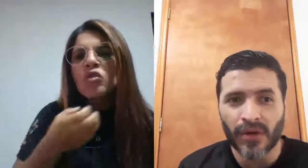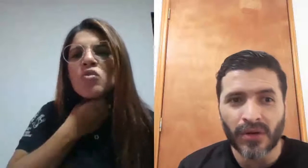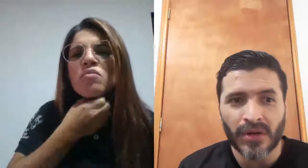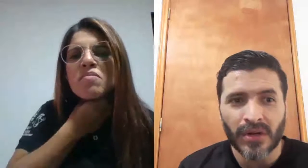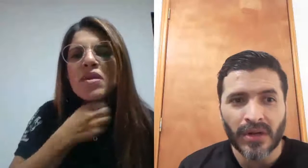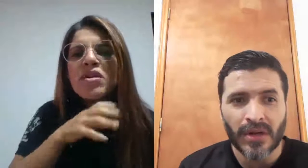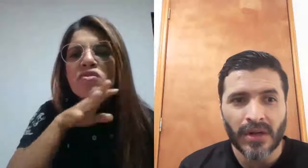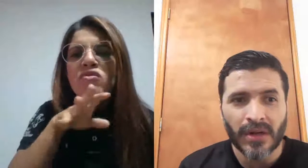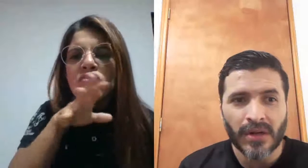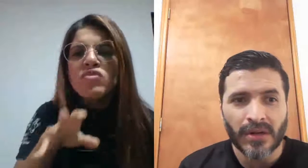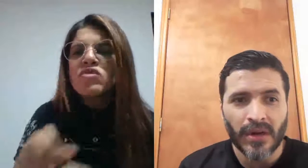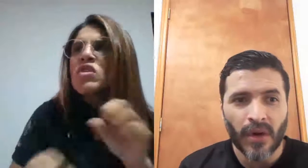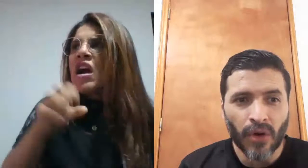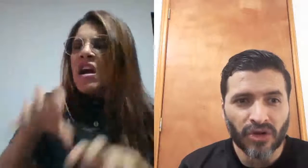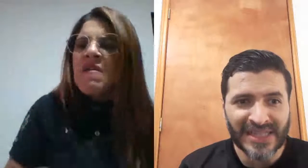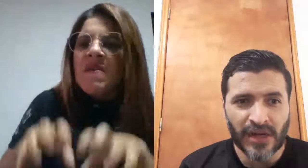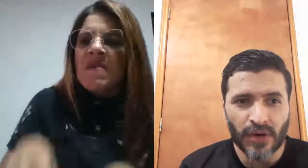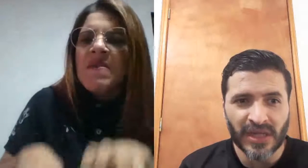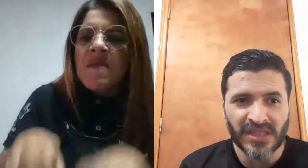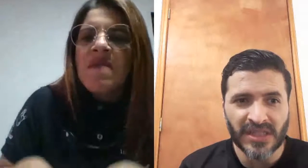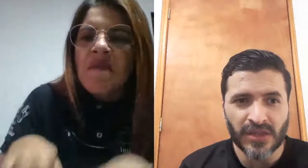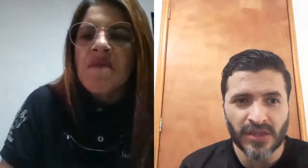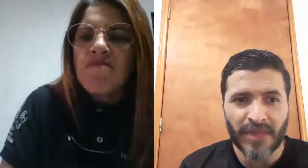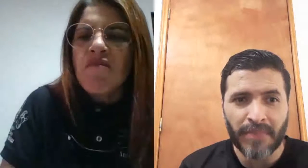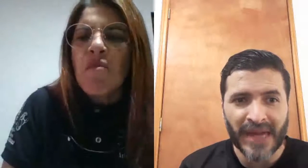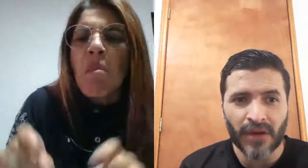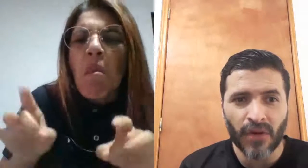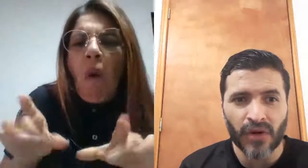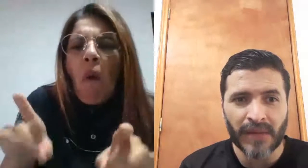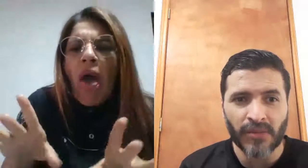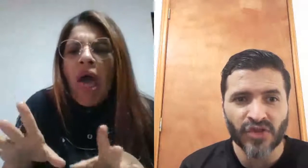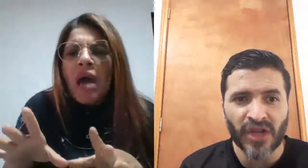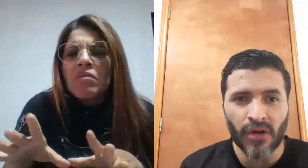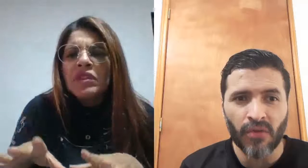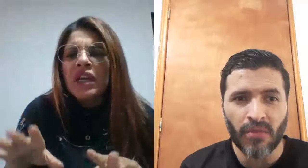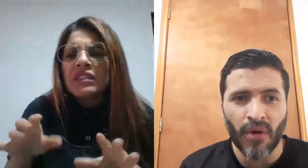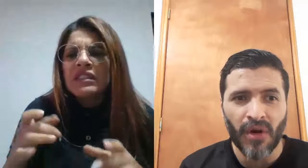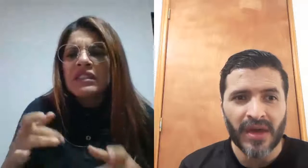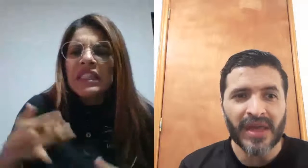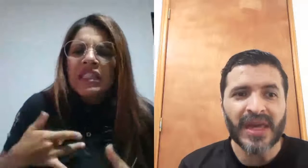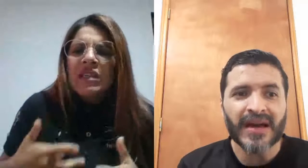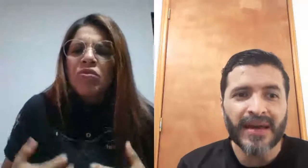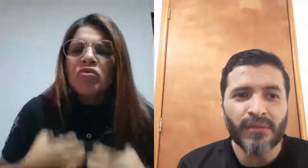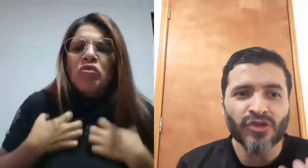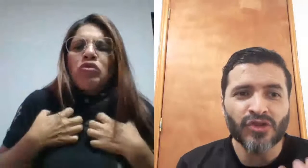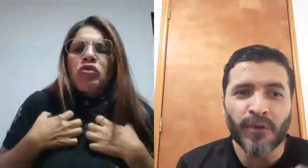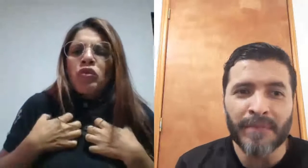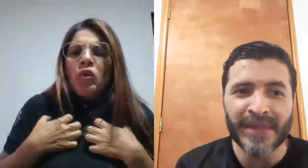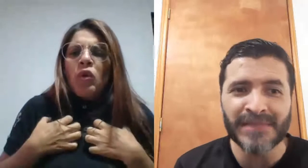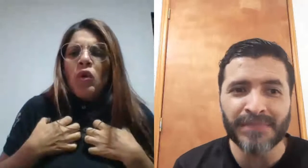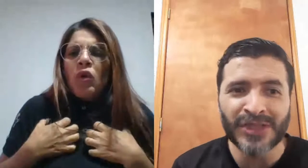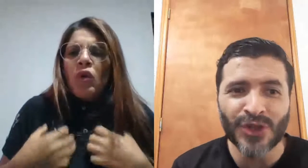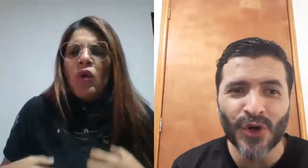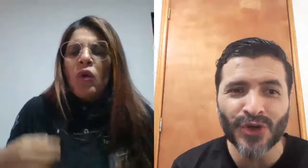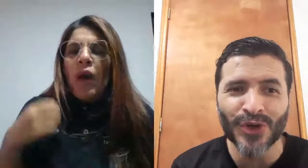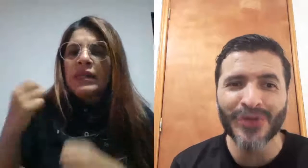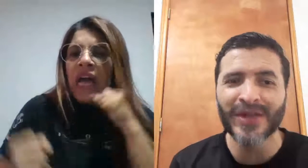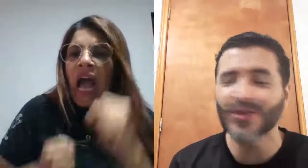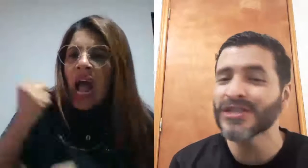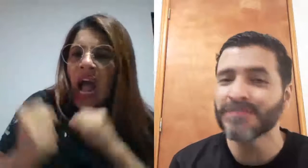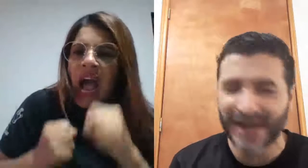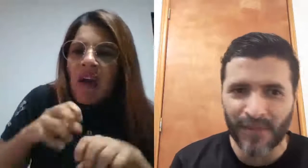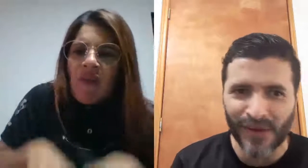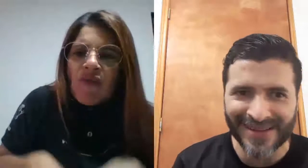el cazador. Otras, enloquecidos de pánico, corremos sin rumbo y caemos por un